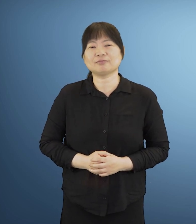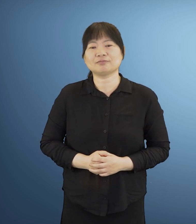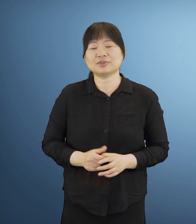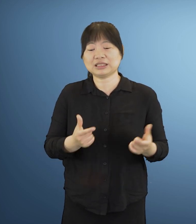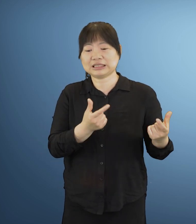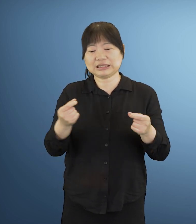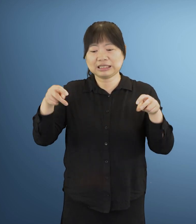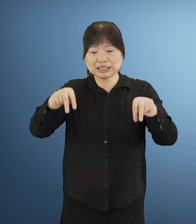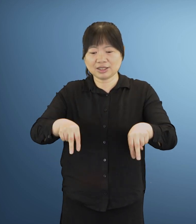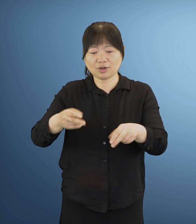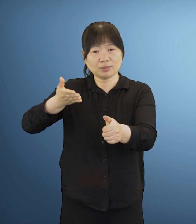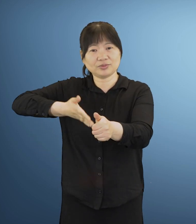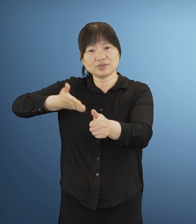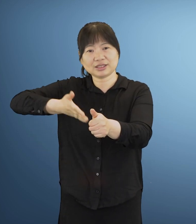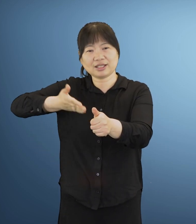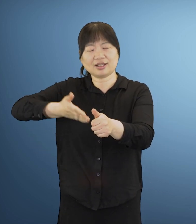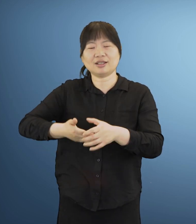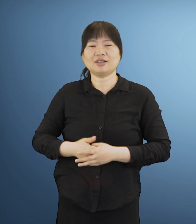다 일어나십시다.